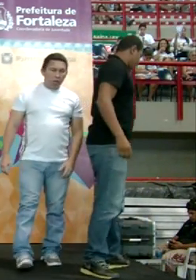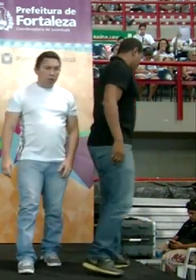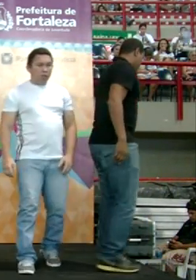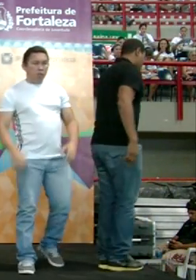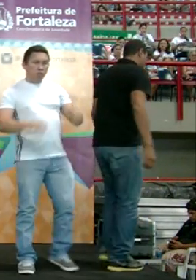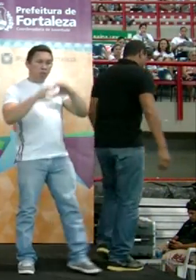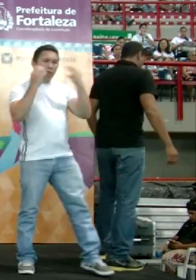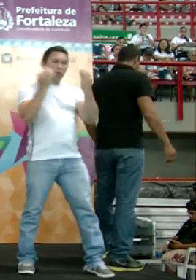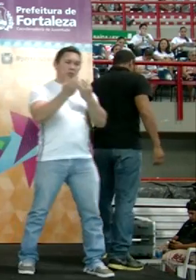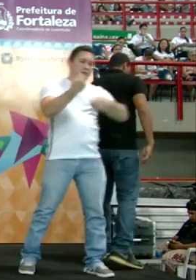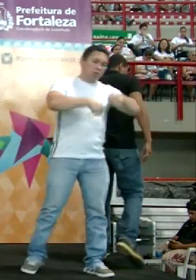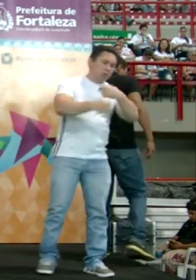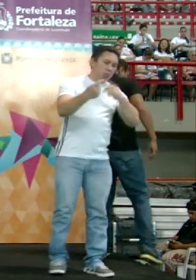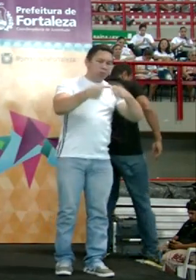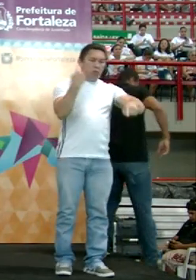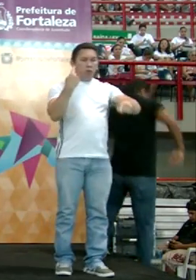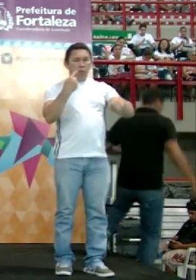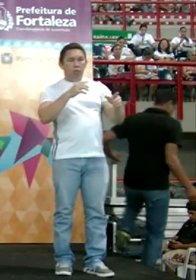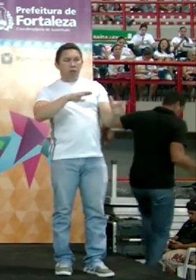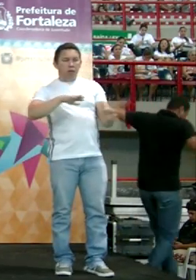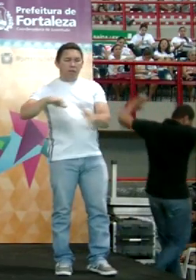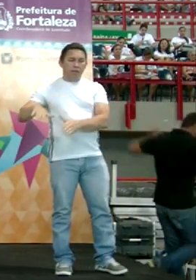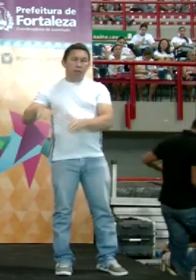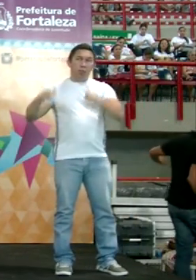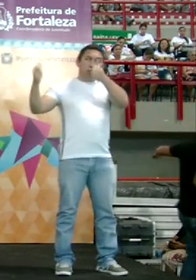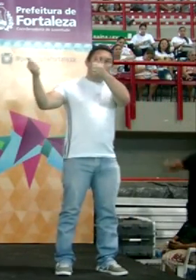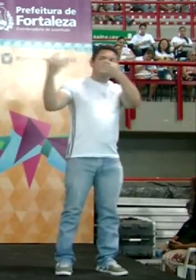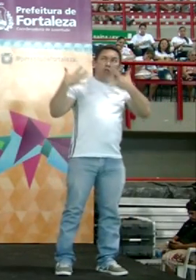econômico, pelo menos é o que foi falado, né?